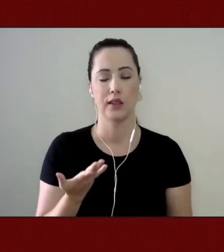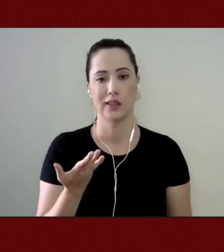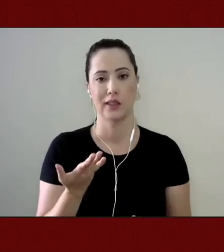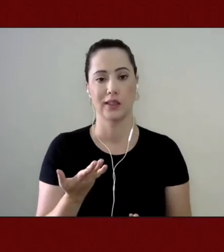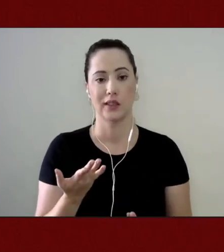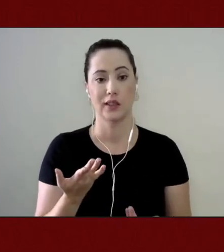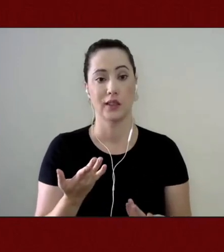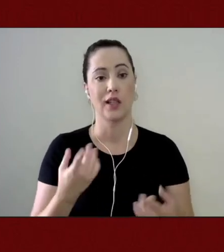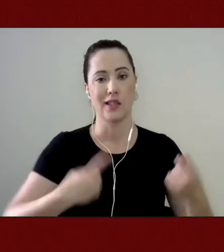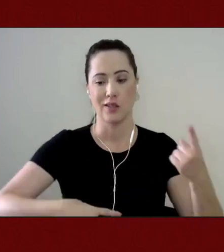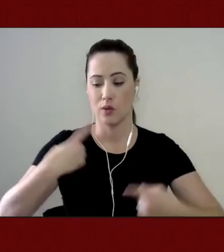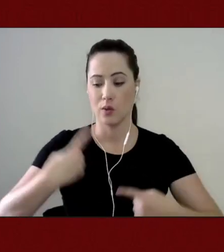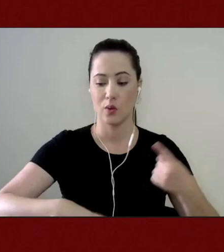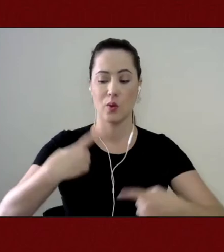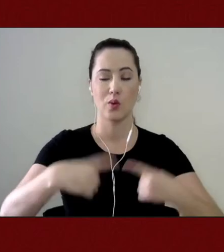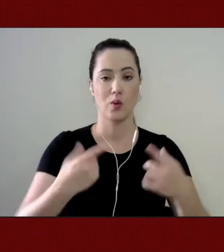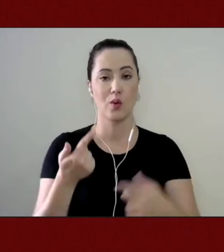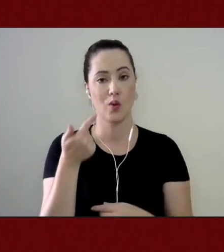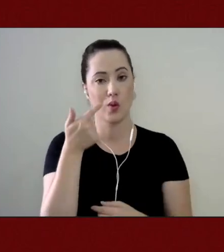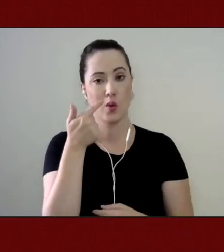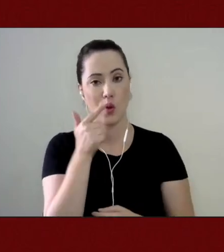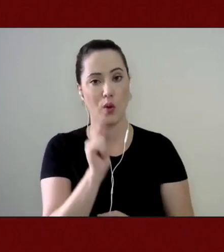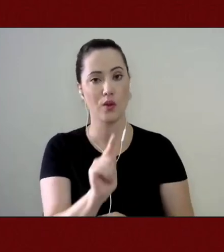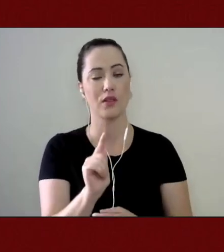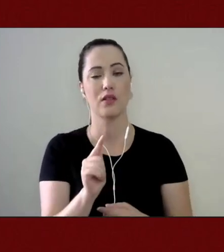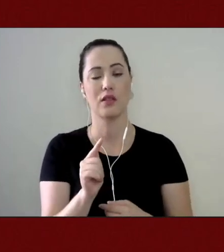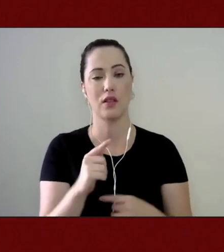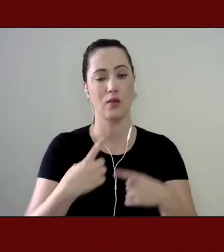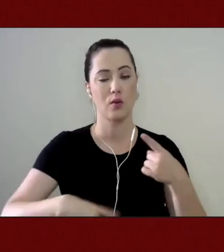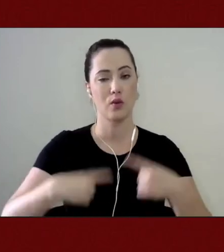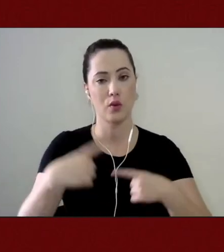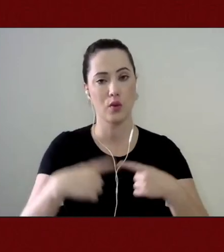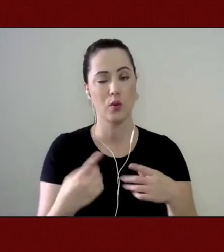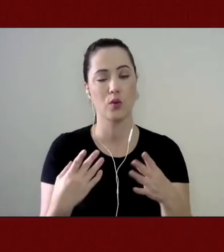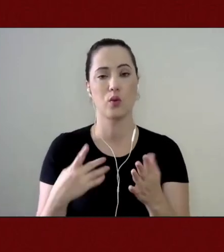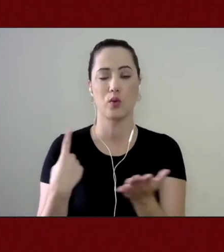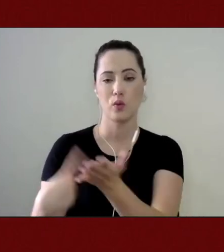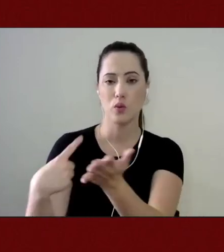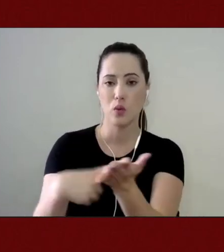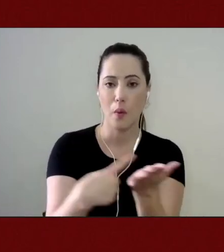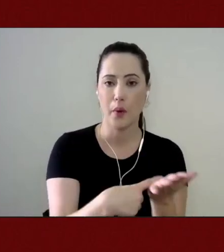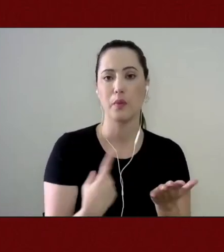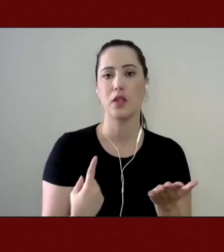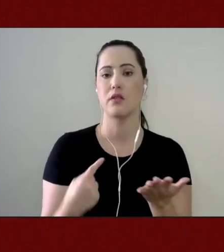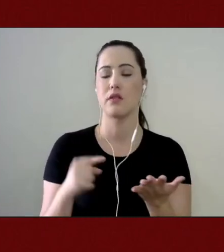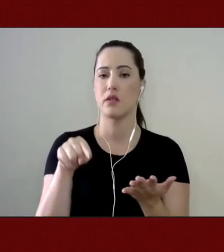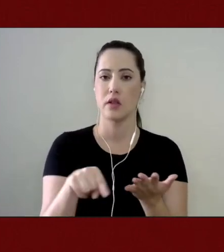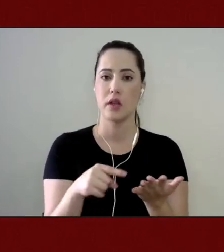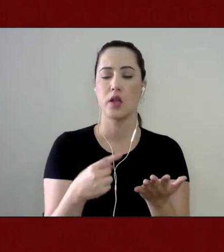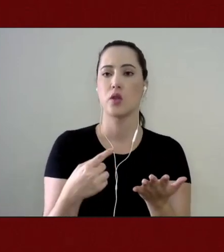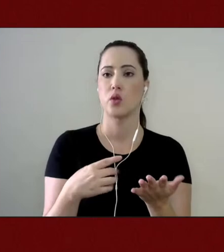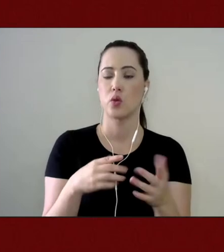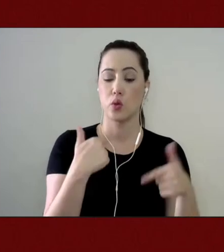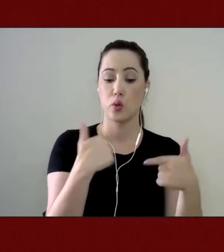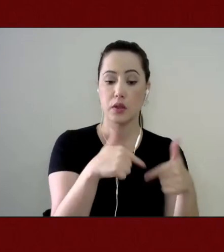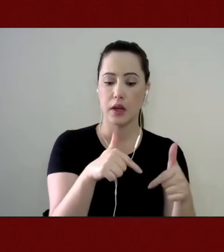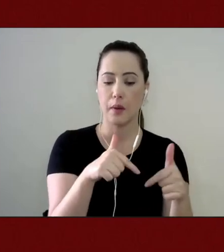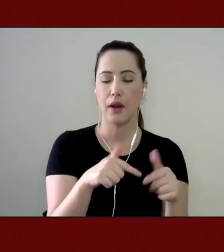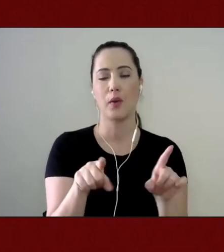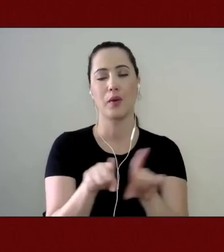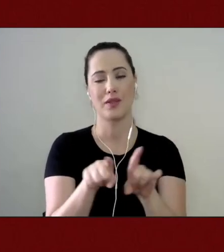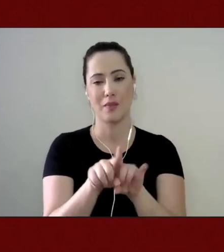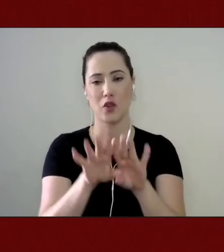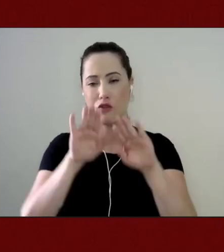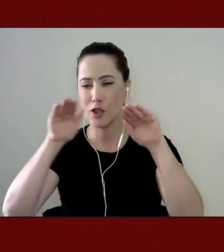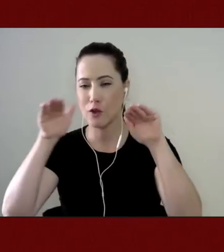e conseguir fazer com que as discussões dos acordos, da organização dos trabalhadores, ela fosse voltada principalmente